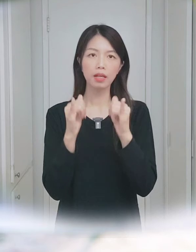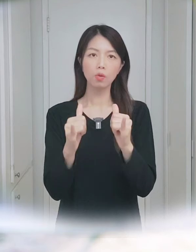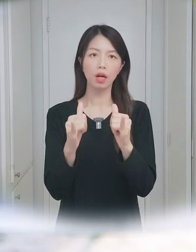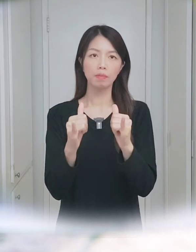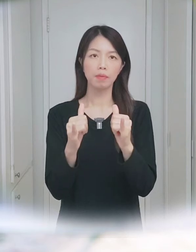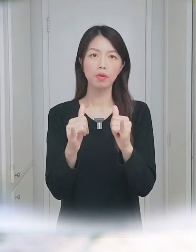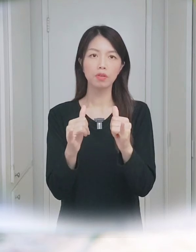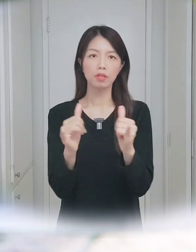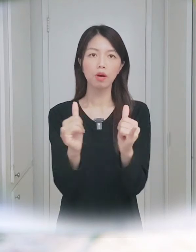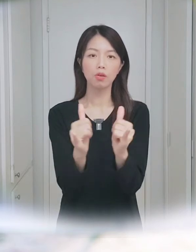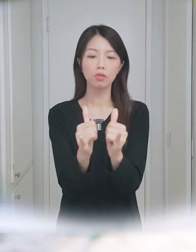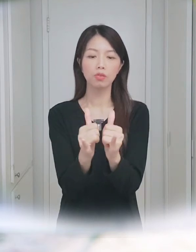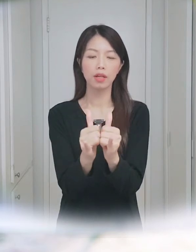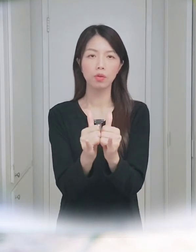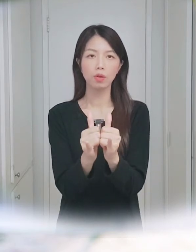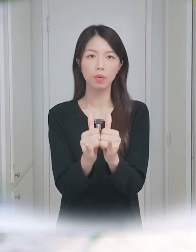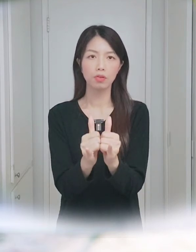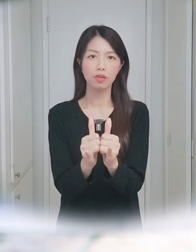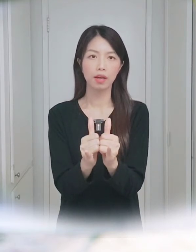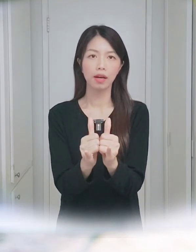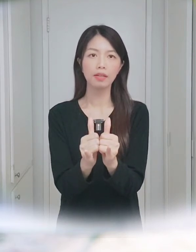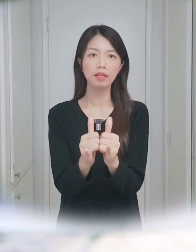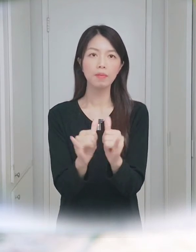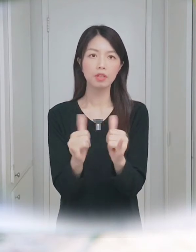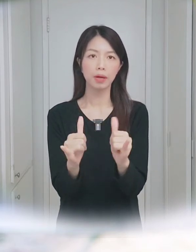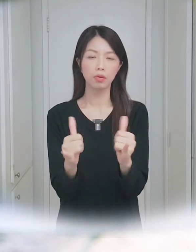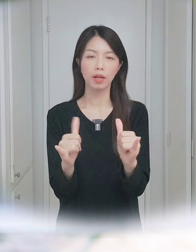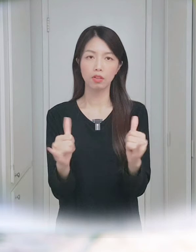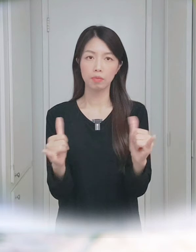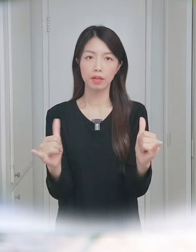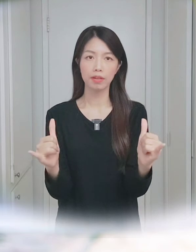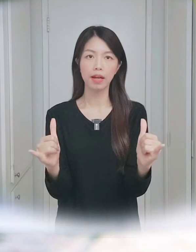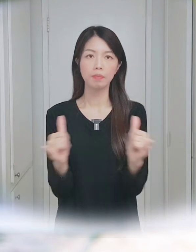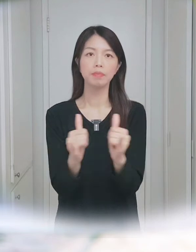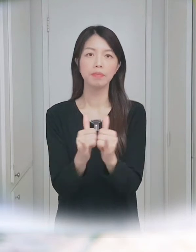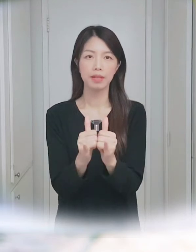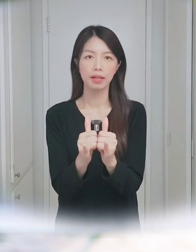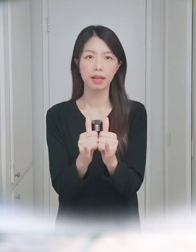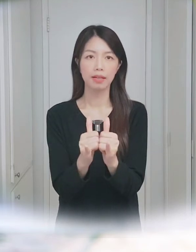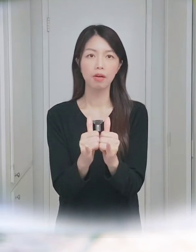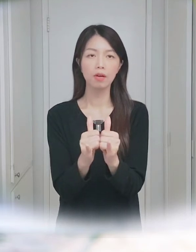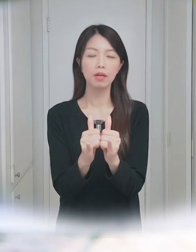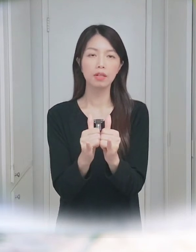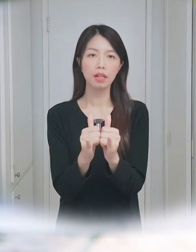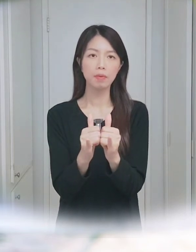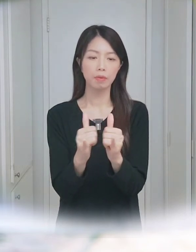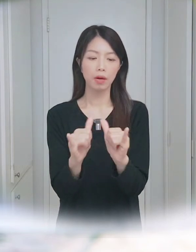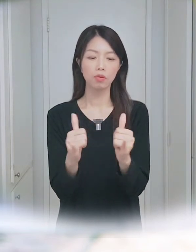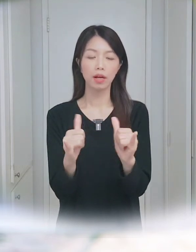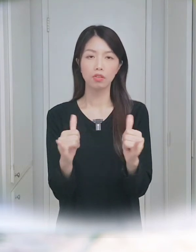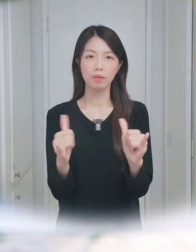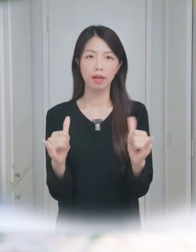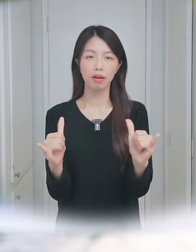엄지랑 새끼손가락만 펴주셔서 중간에 손을 모아주셨다가 흔들면서 밖으로 나가주시면 돼요. 사람. 이 상태에서